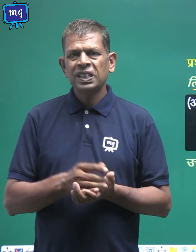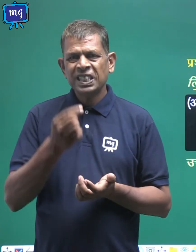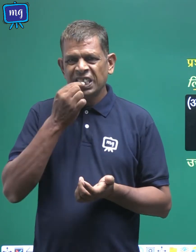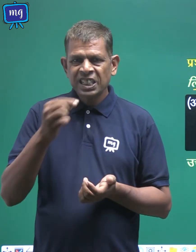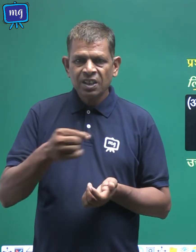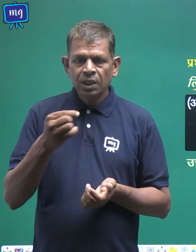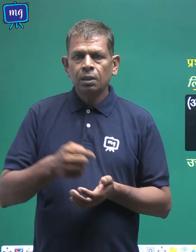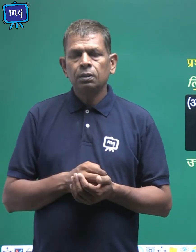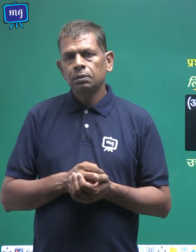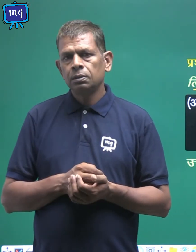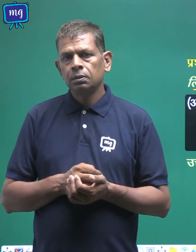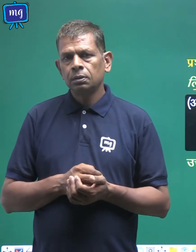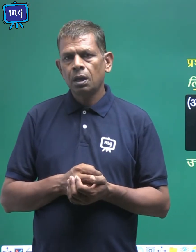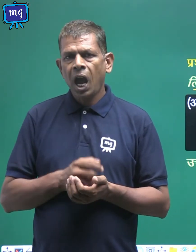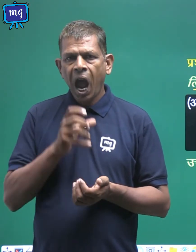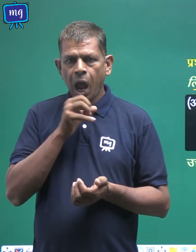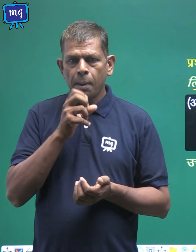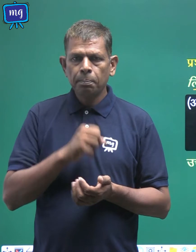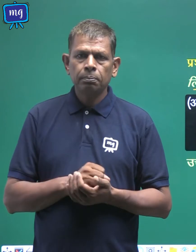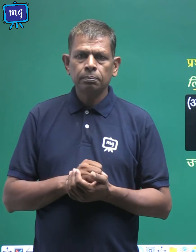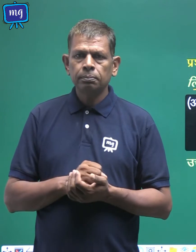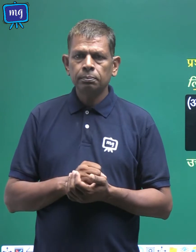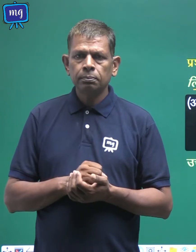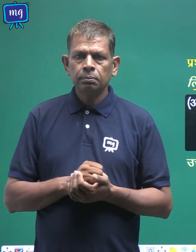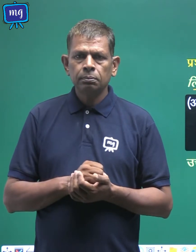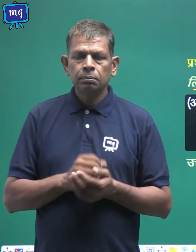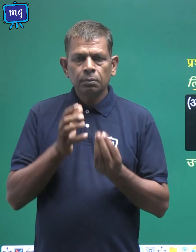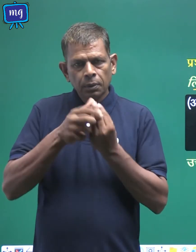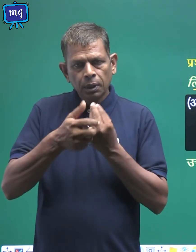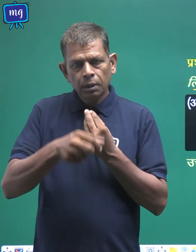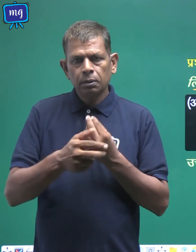चावल, आम, केला,